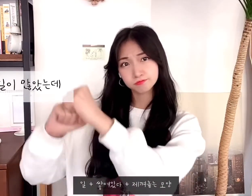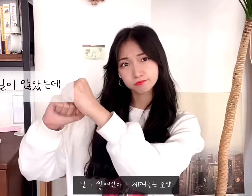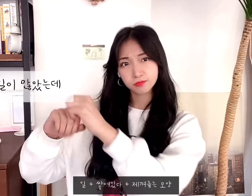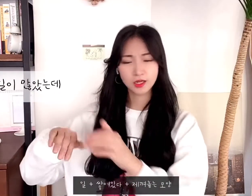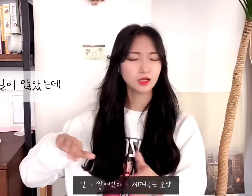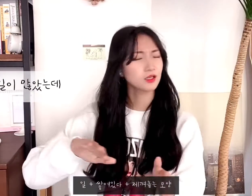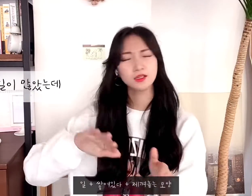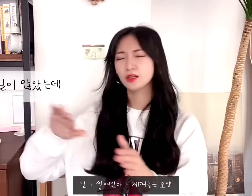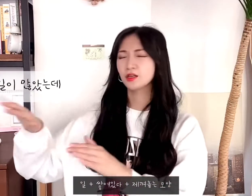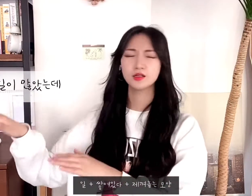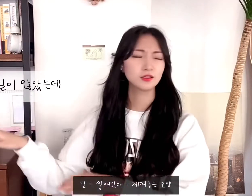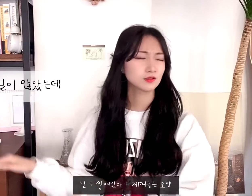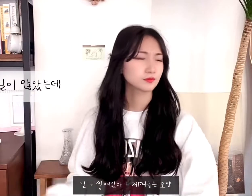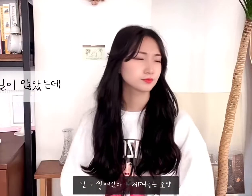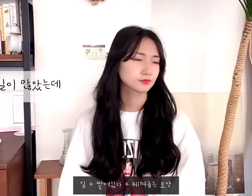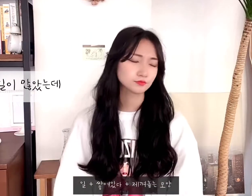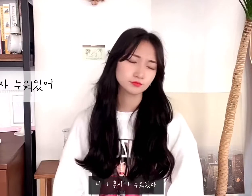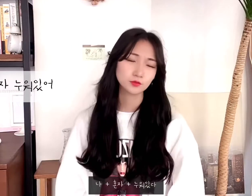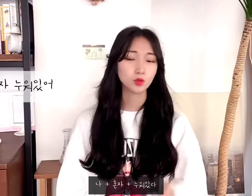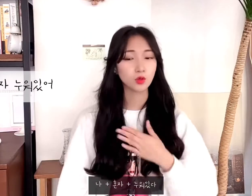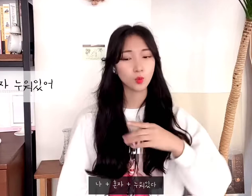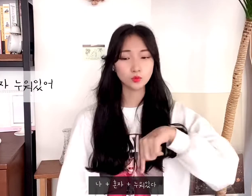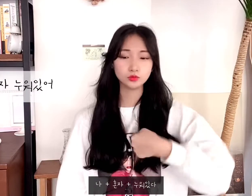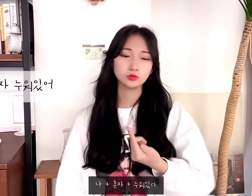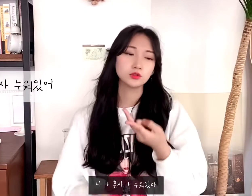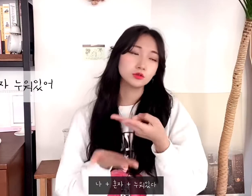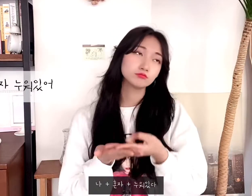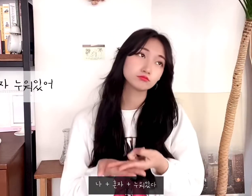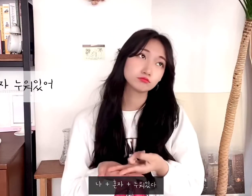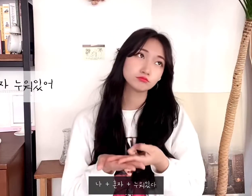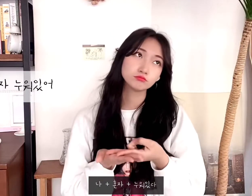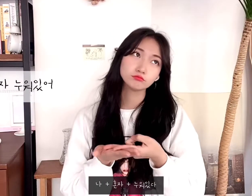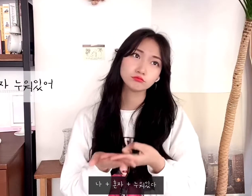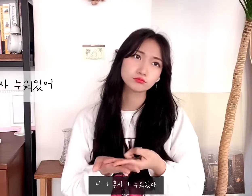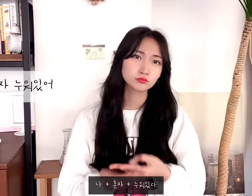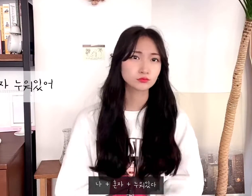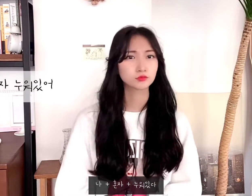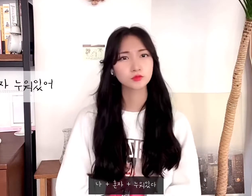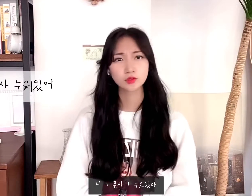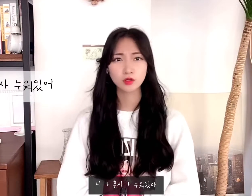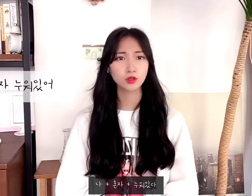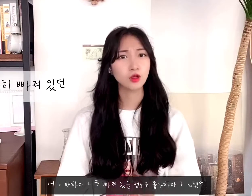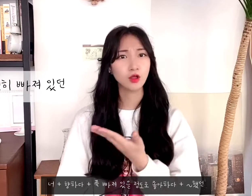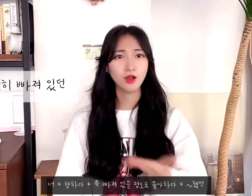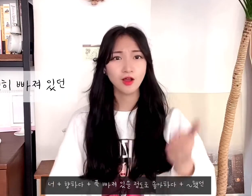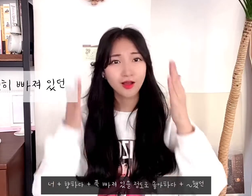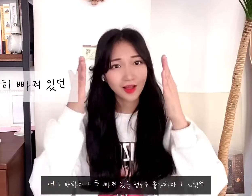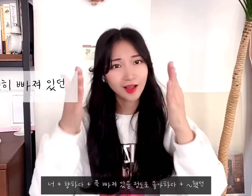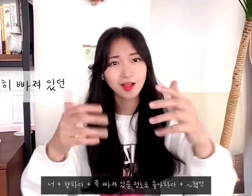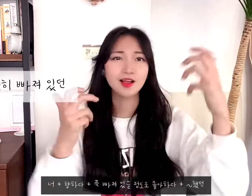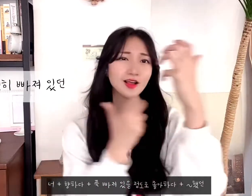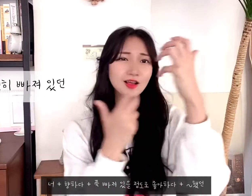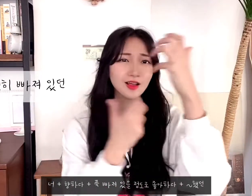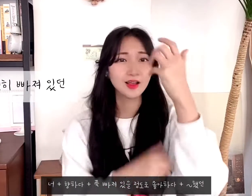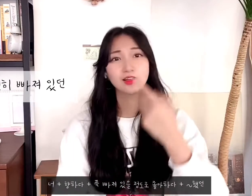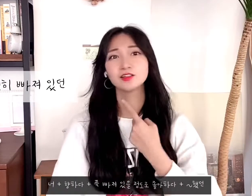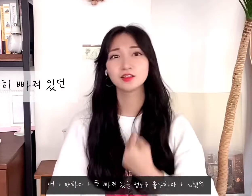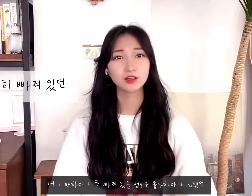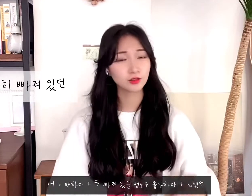많았는데 다시 혼자 누워있어 내게 완전히 빠져있던 그런